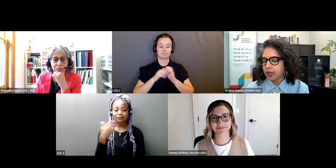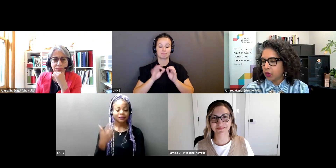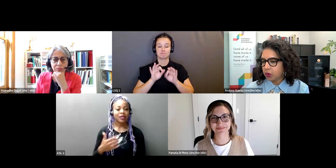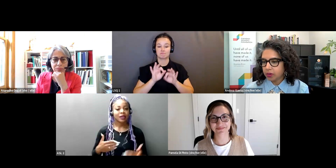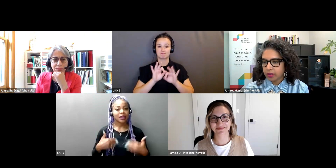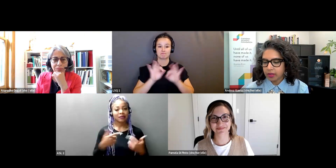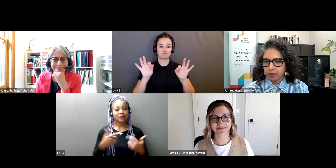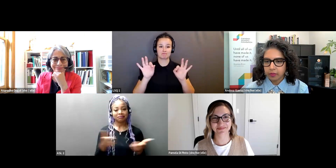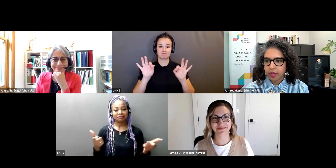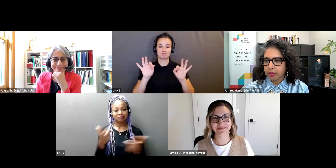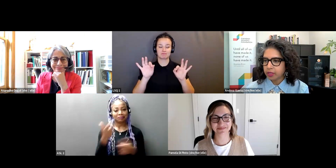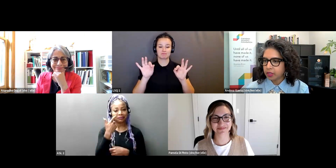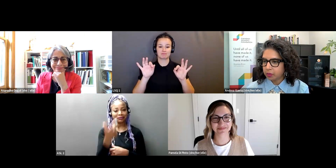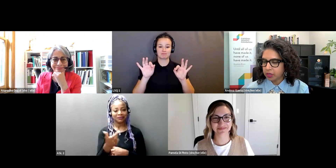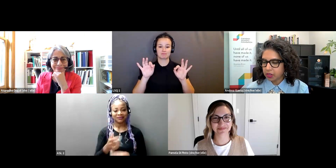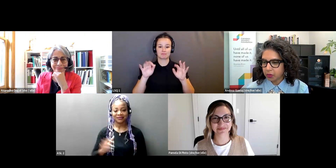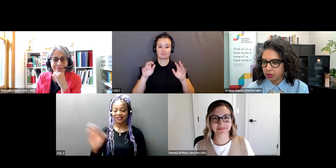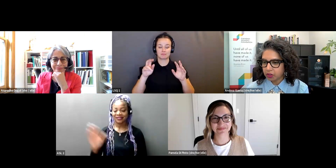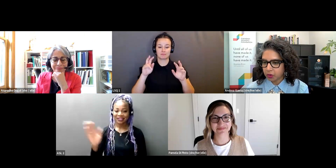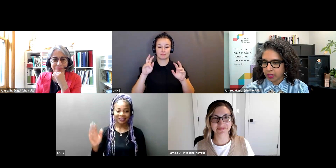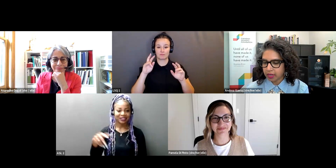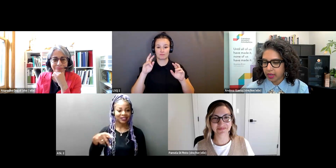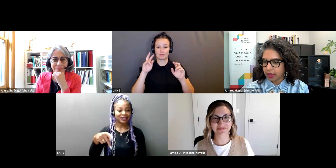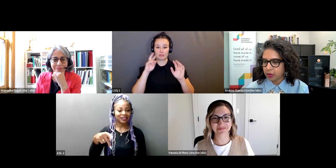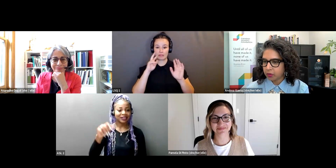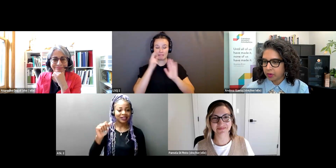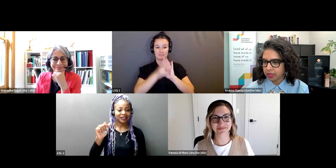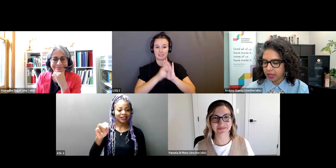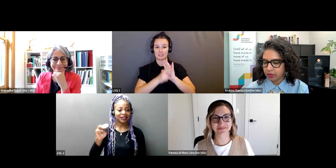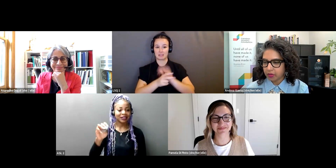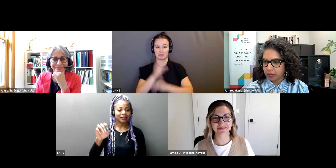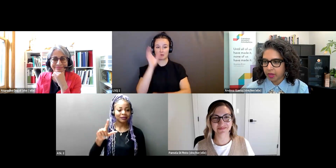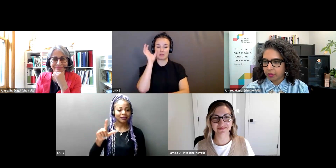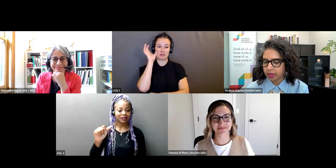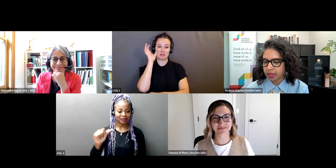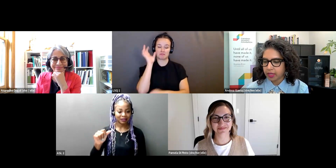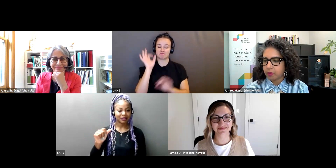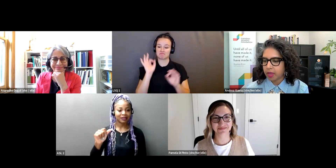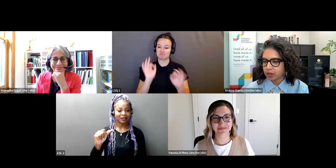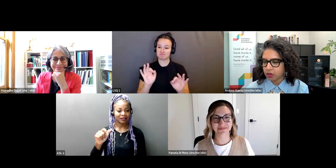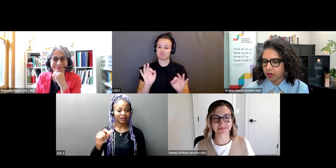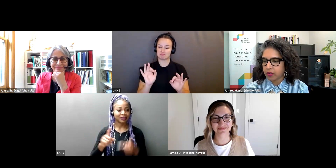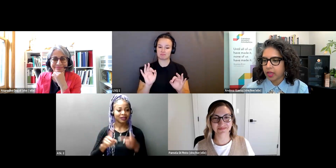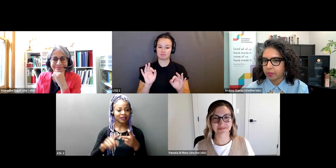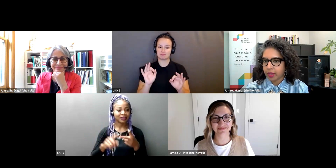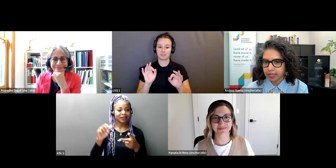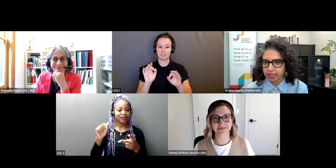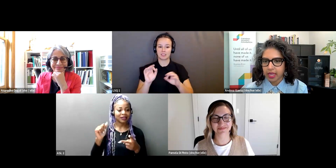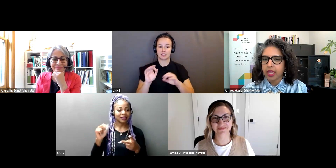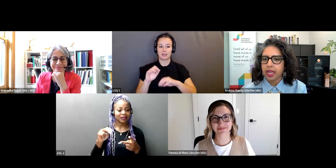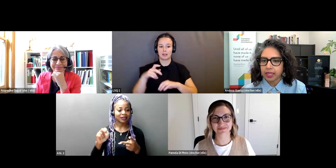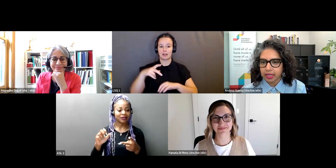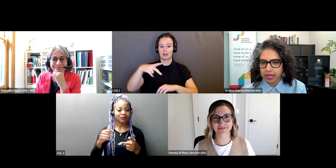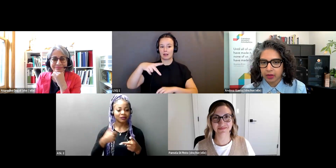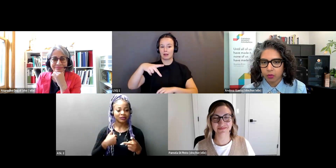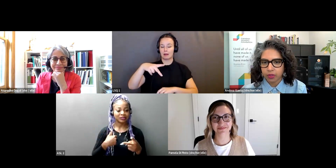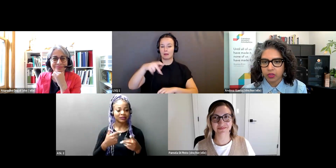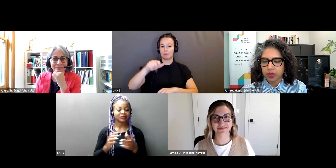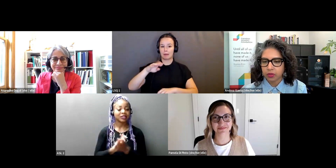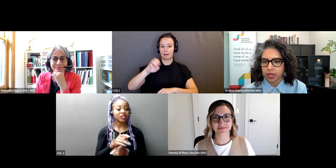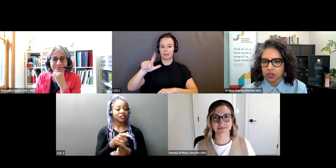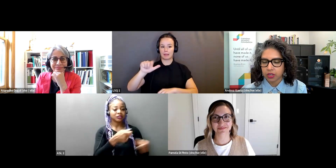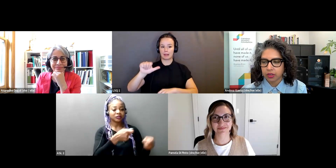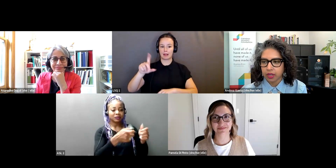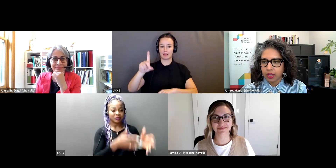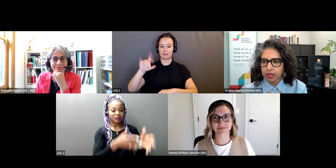Fantastique, c'est formidable que vous ayez pu voir cette vidéo. Alors, Pamela De Pinto nous rejoint. Elle est la